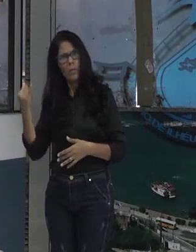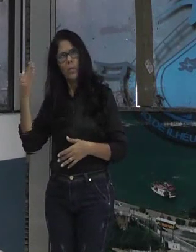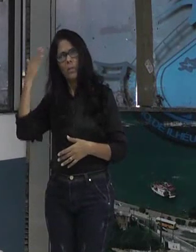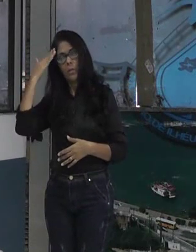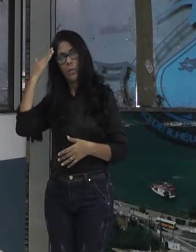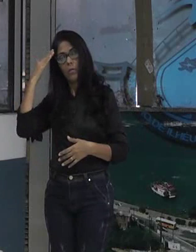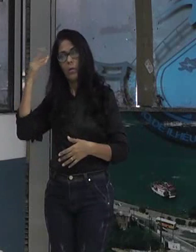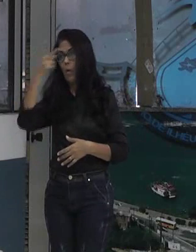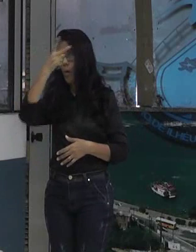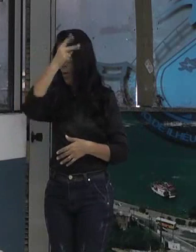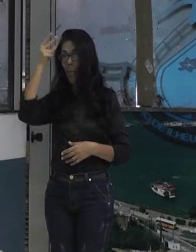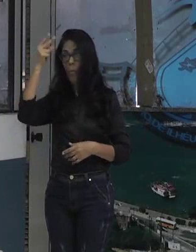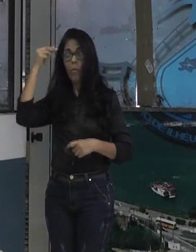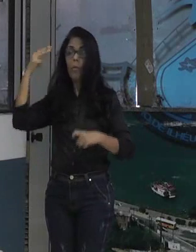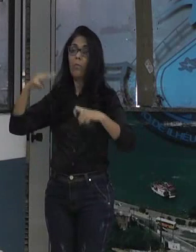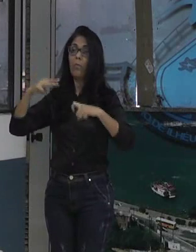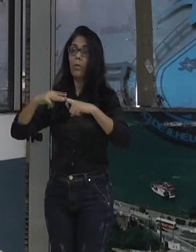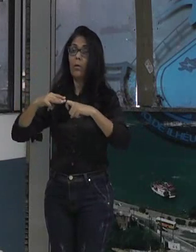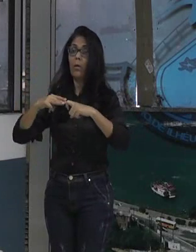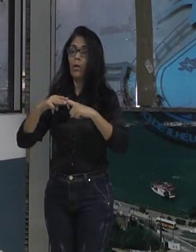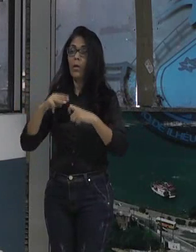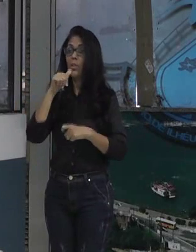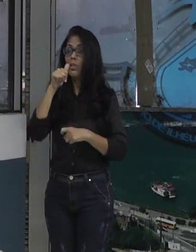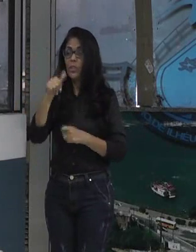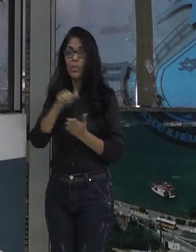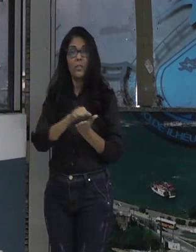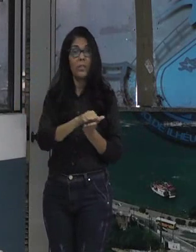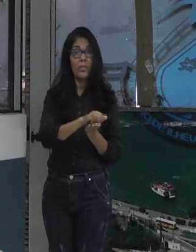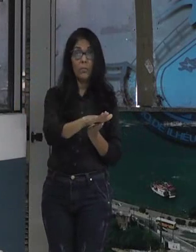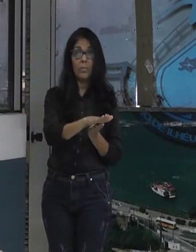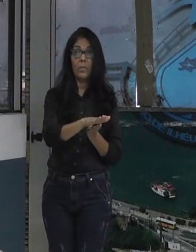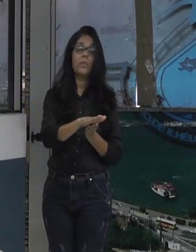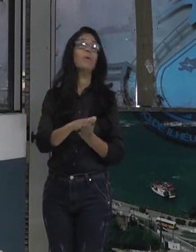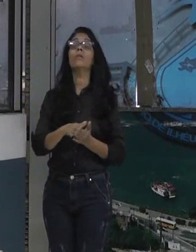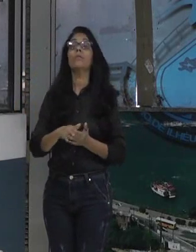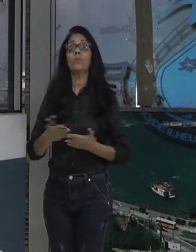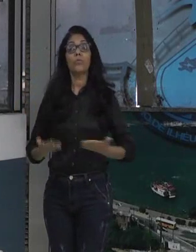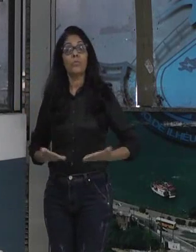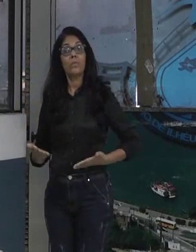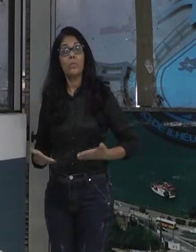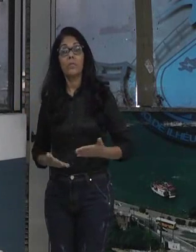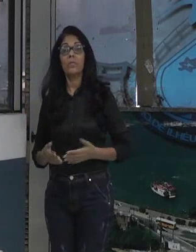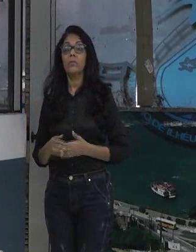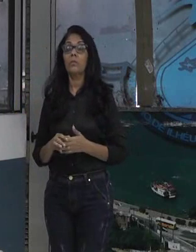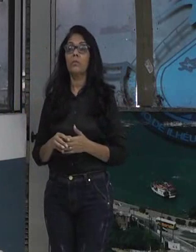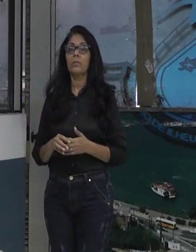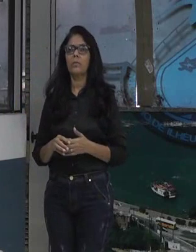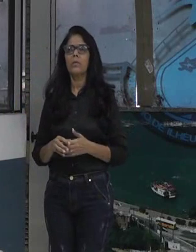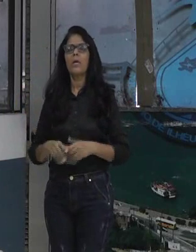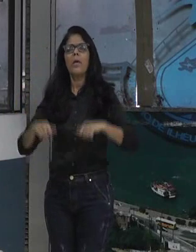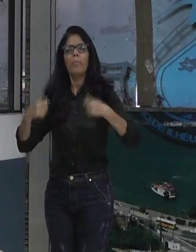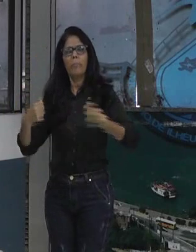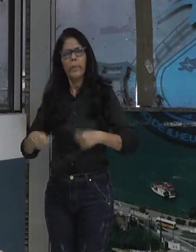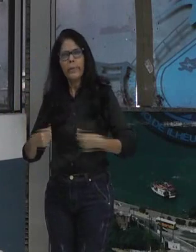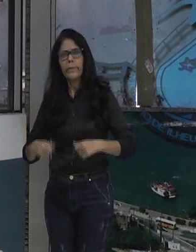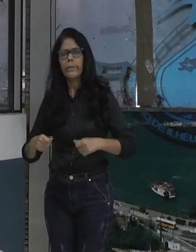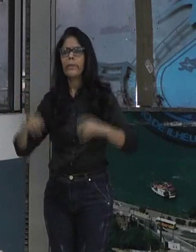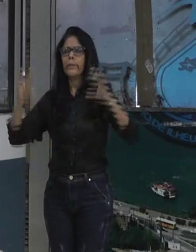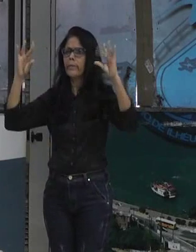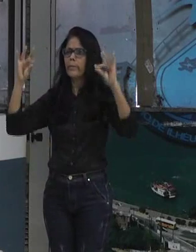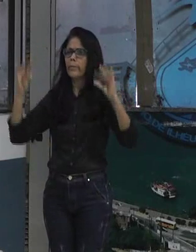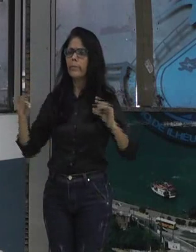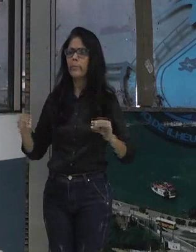questão da demissão dos funcionários públicos, de que tem que cumprir a lei. Então, ou ele